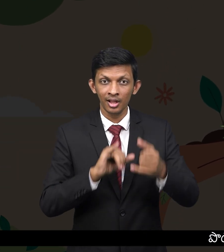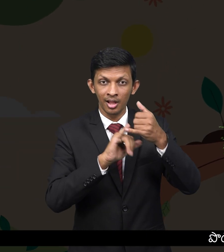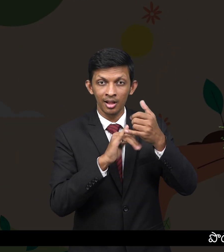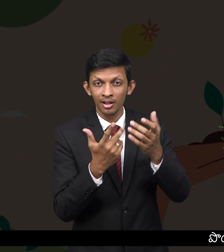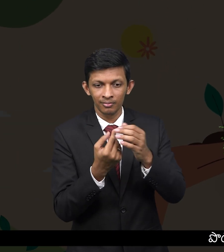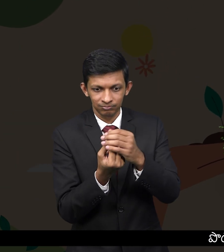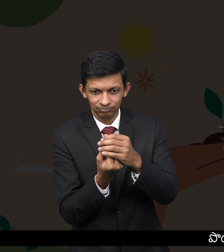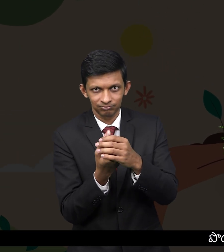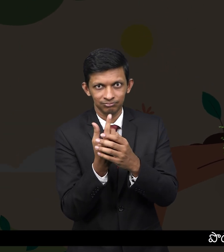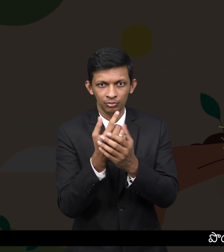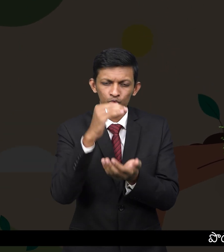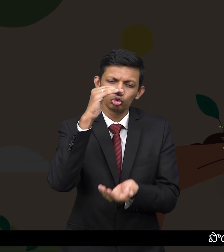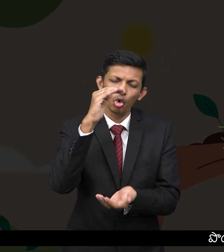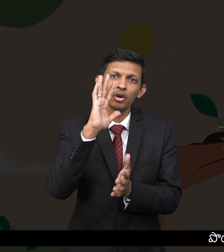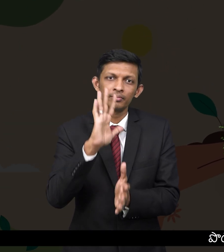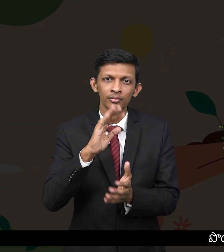పొదలు,